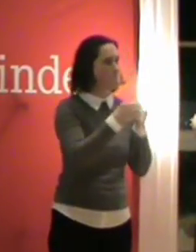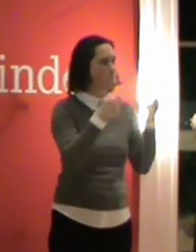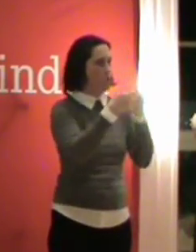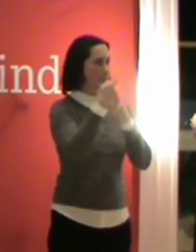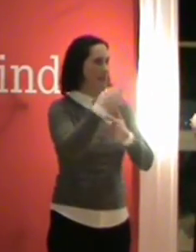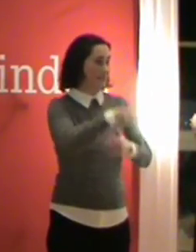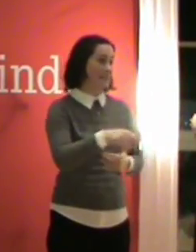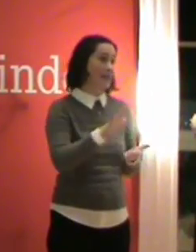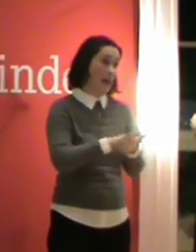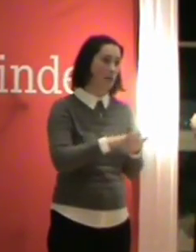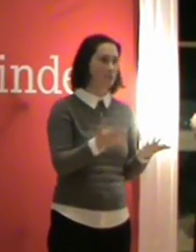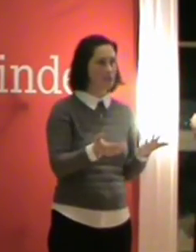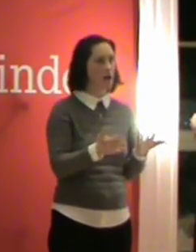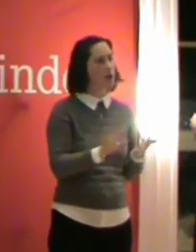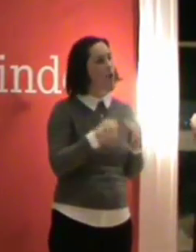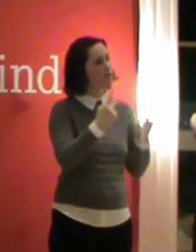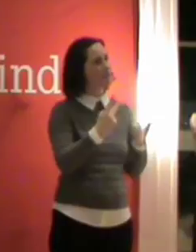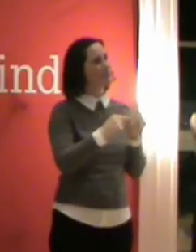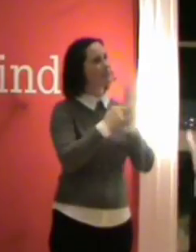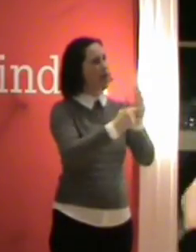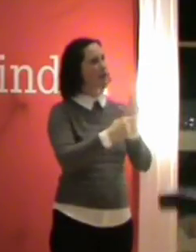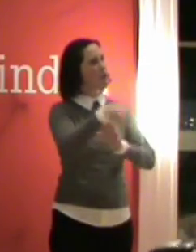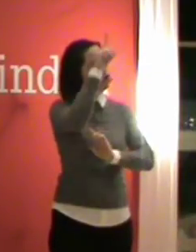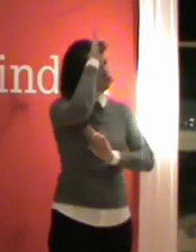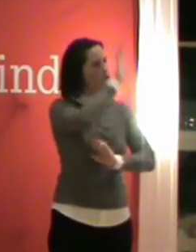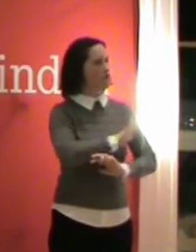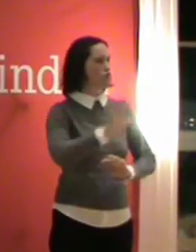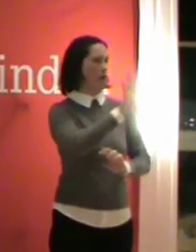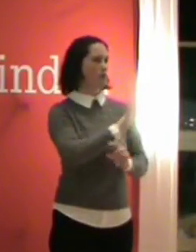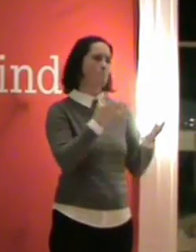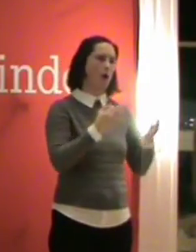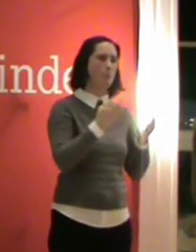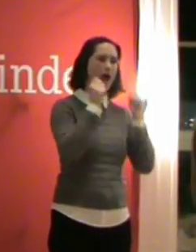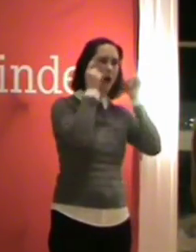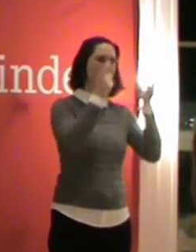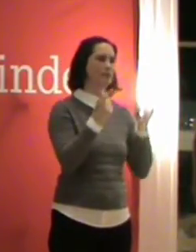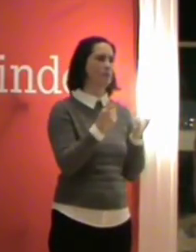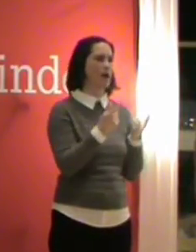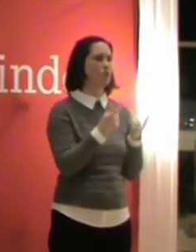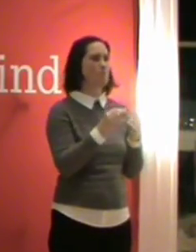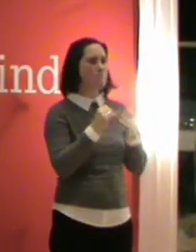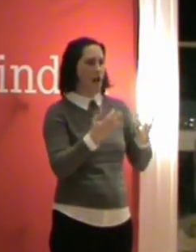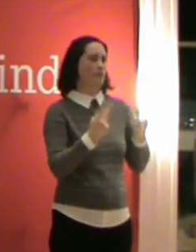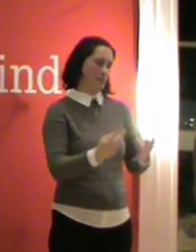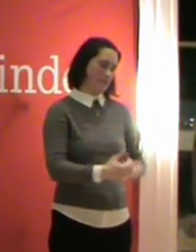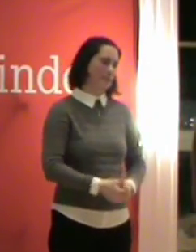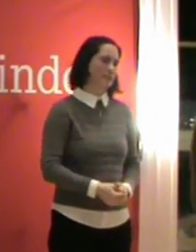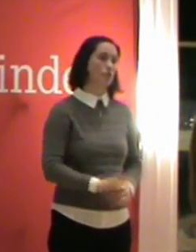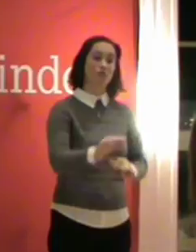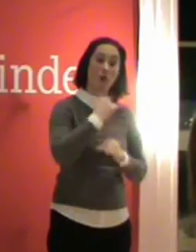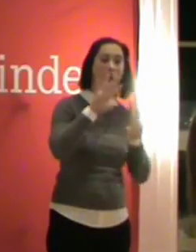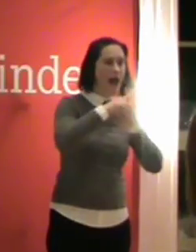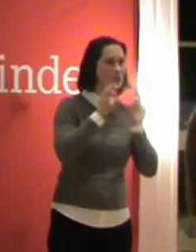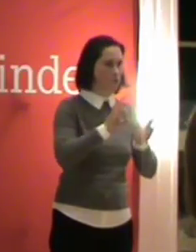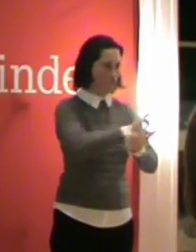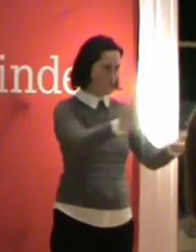beziehungsweise aber auch dahin zu zeigen, dass es in Deutschland mehr Aufweisung gibt als nur einer. Dafür wünschen wir den